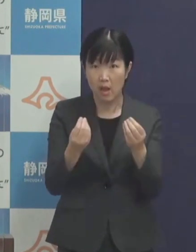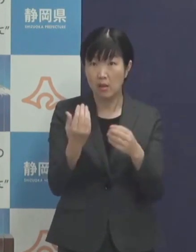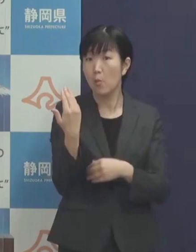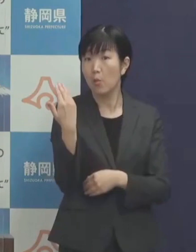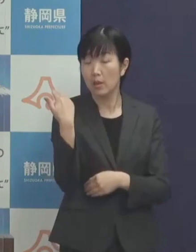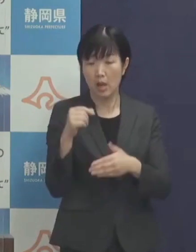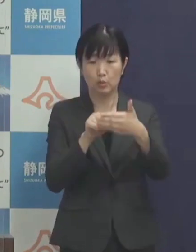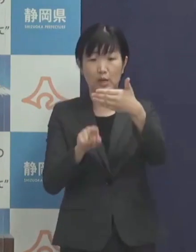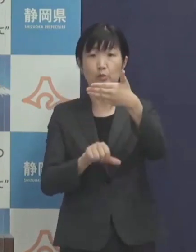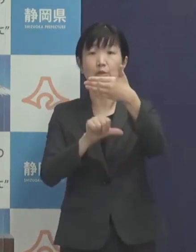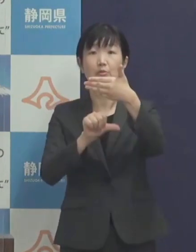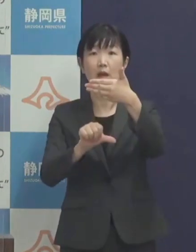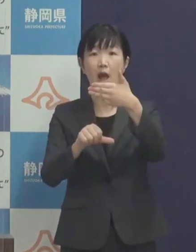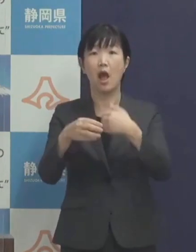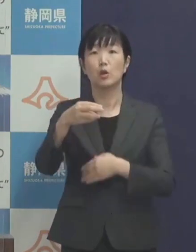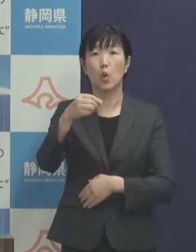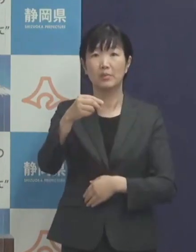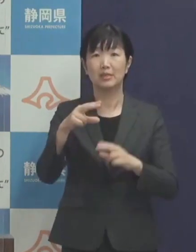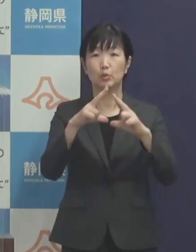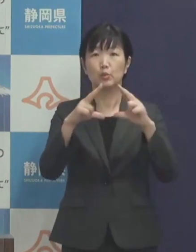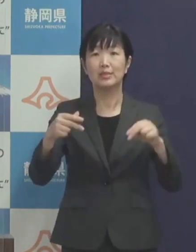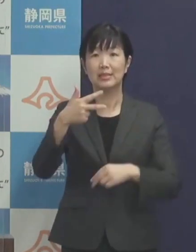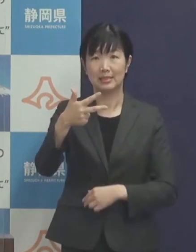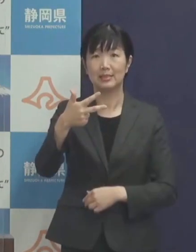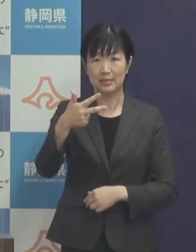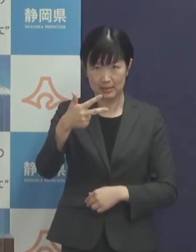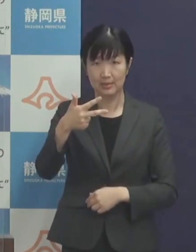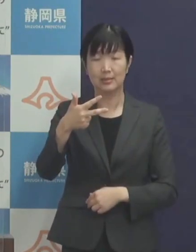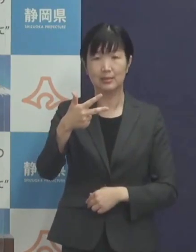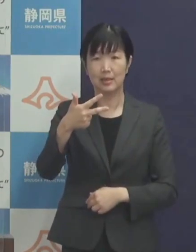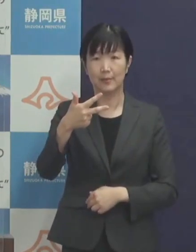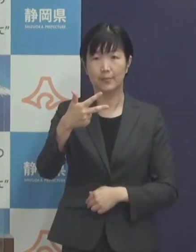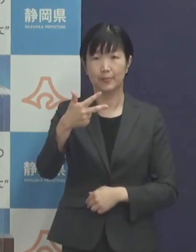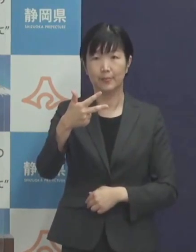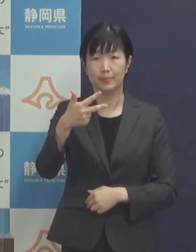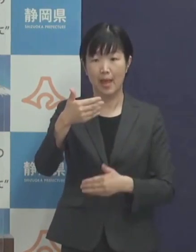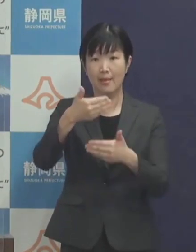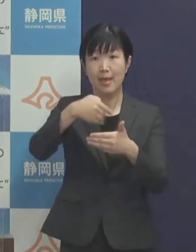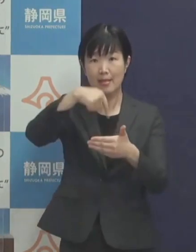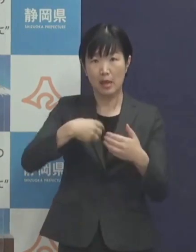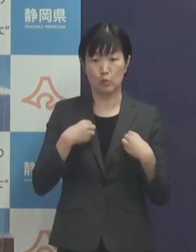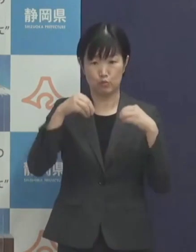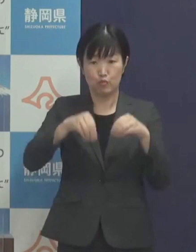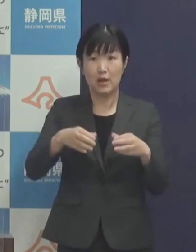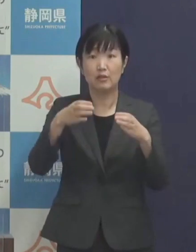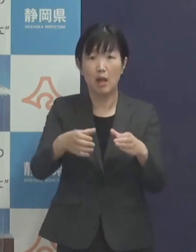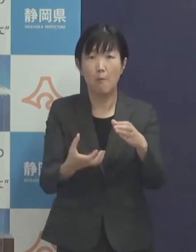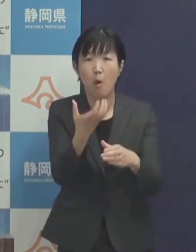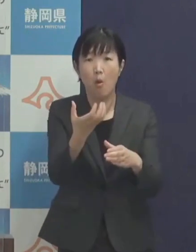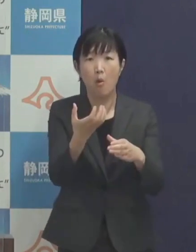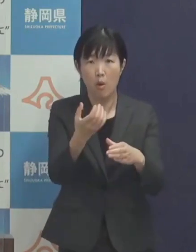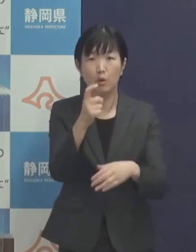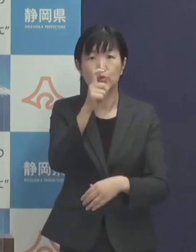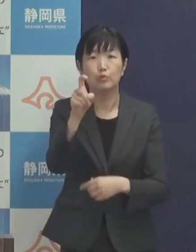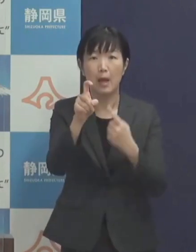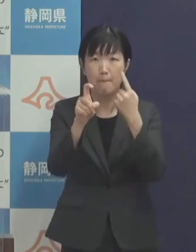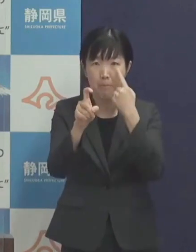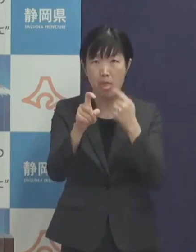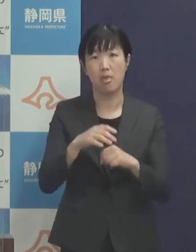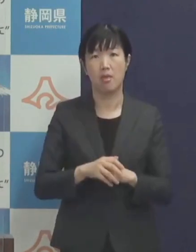5日土曜日には富士市において本県10例目となる新たなクラスターが